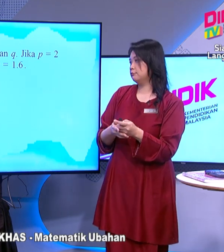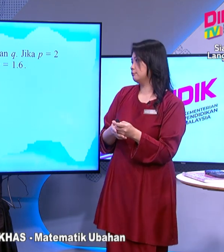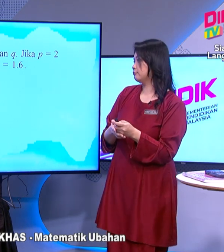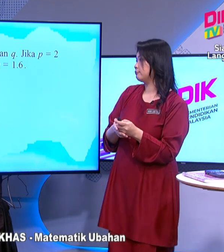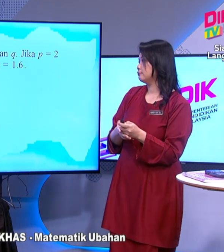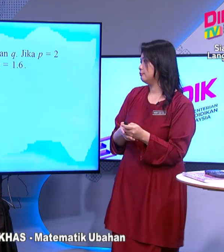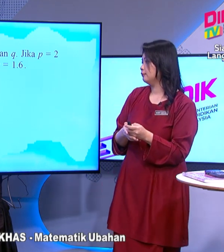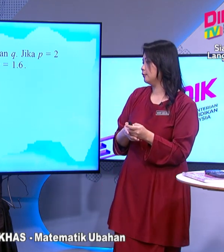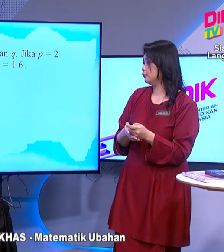ok